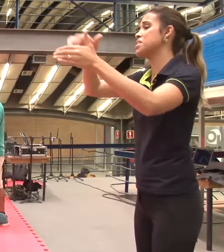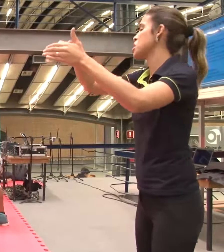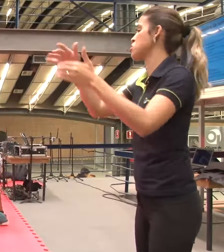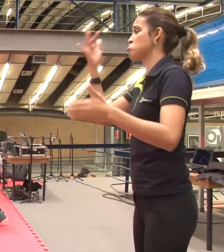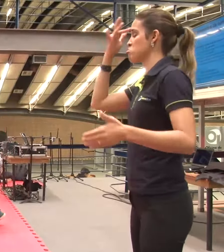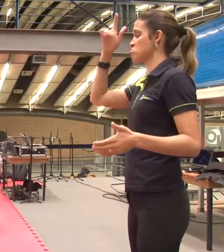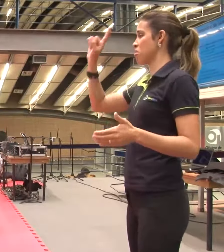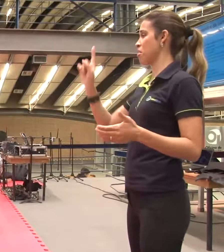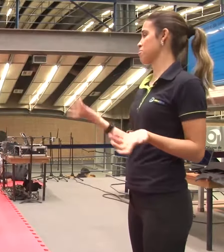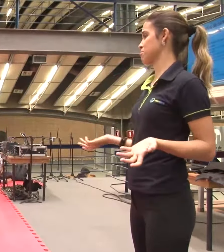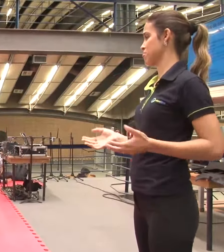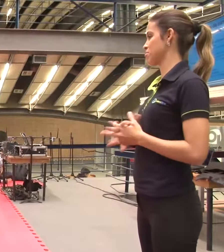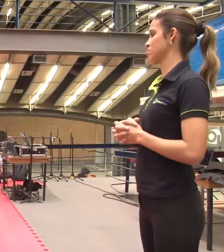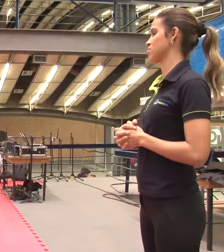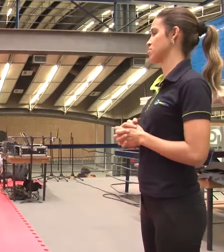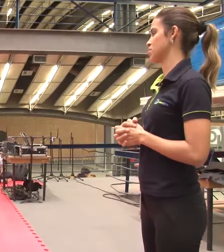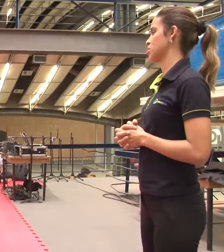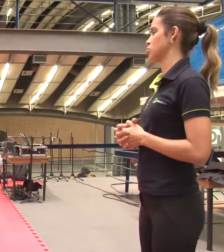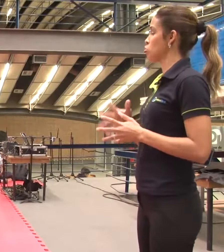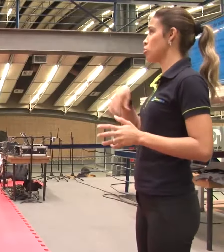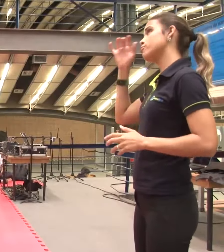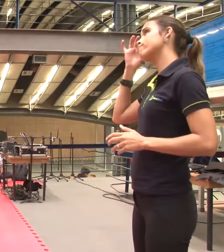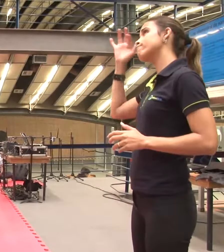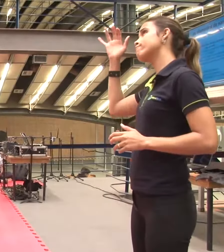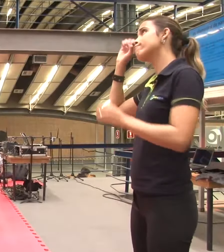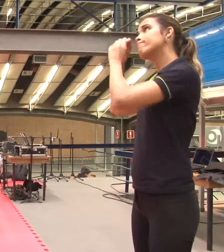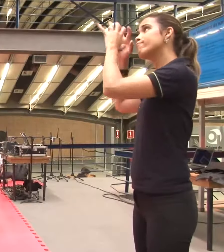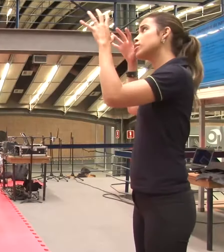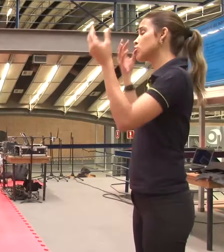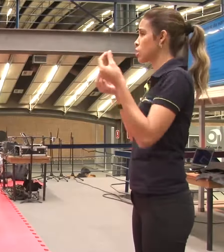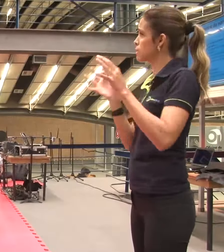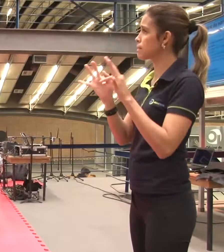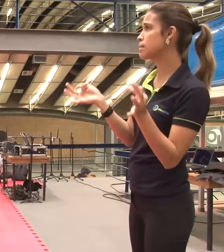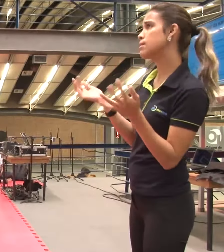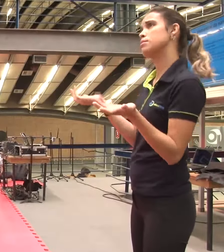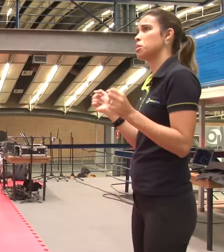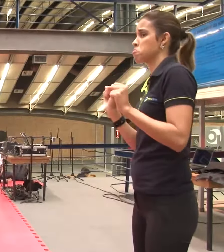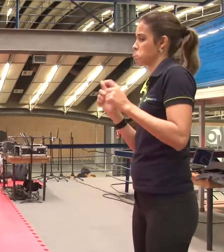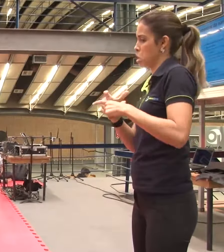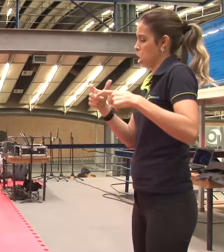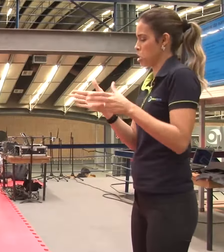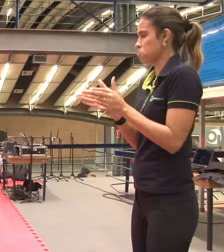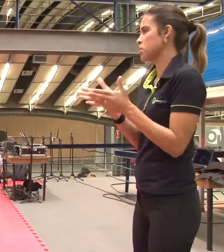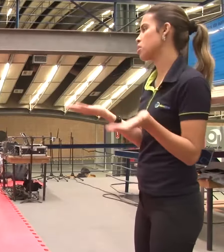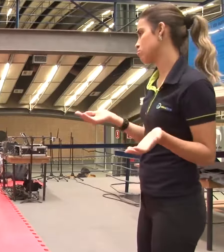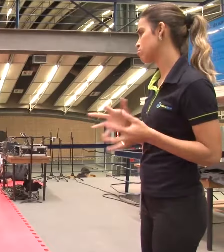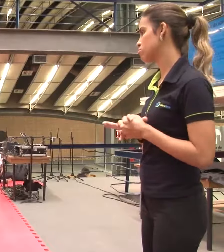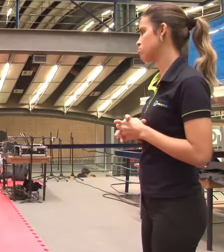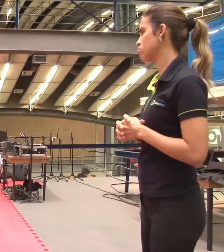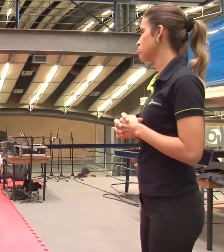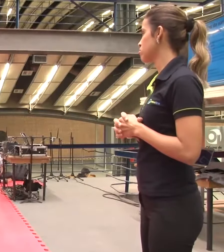dele. A gente supõe que dentro dele vai ser muito simples, etc, etc, etc.